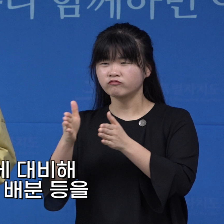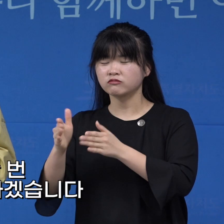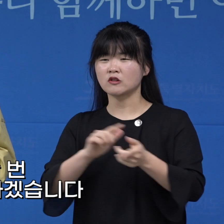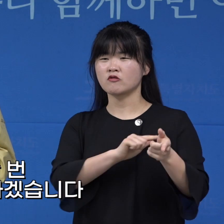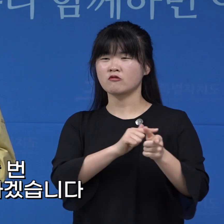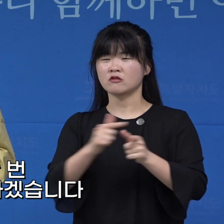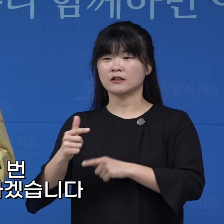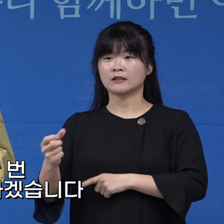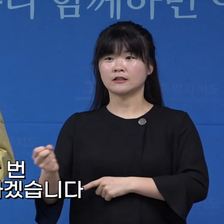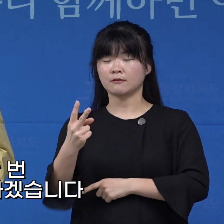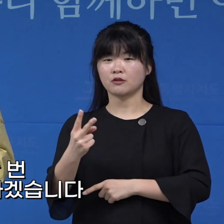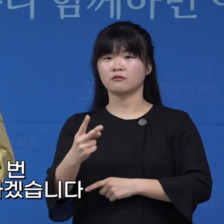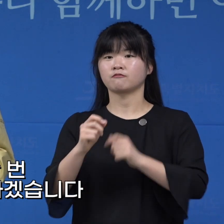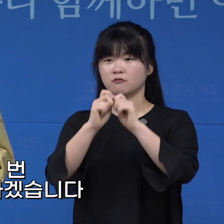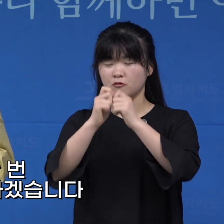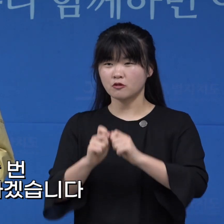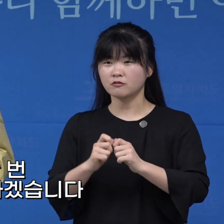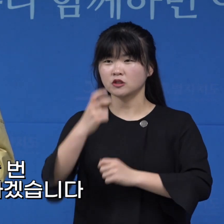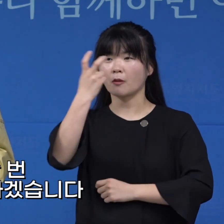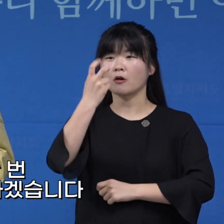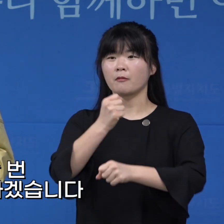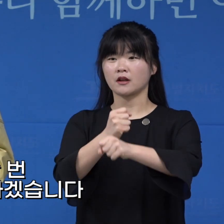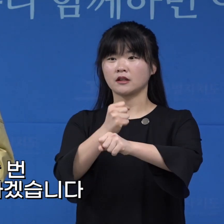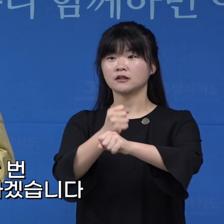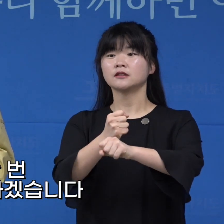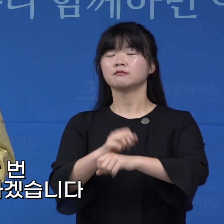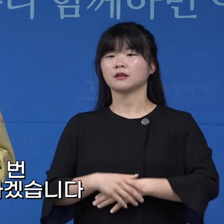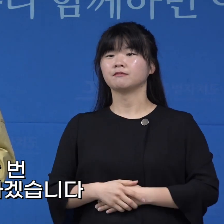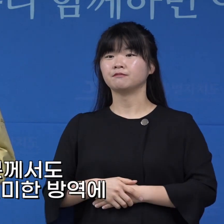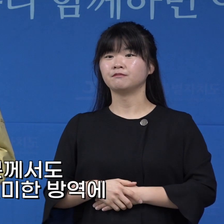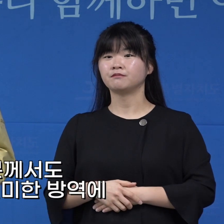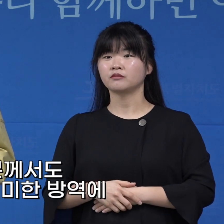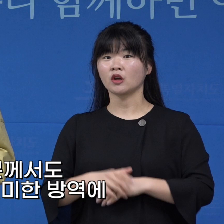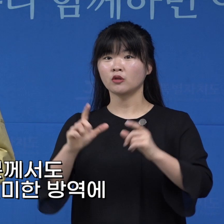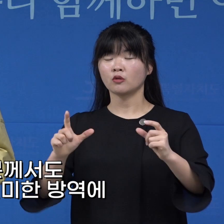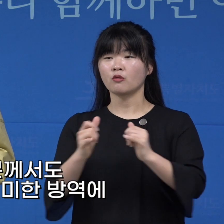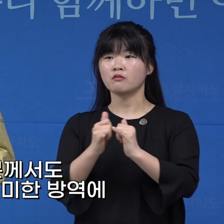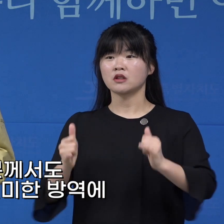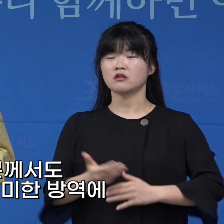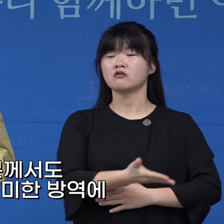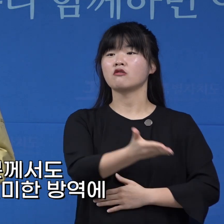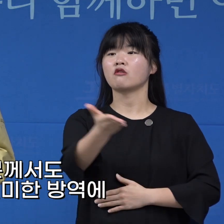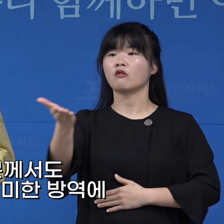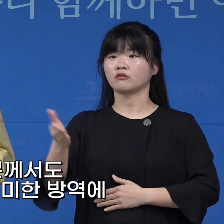등을 다시 한번 면밀히 점검하도록 하겠습니다. 도민